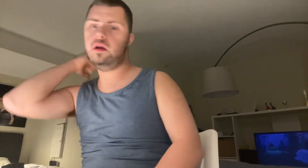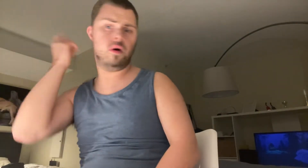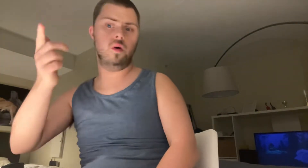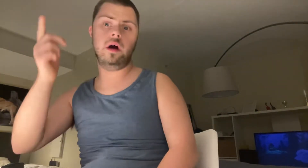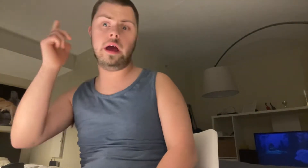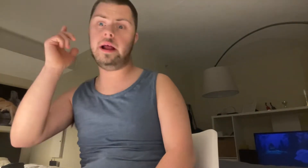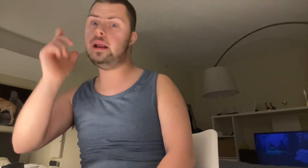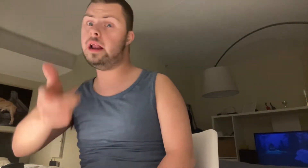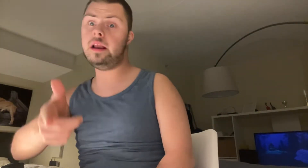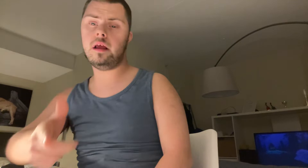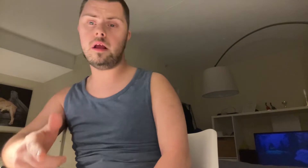Jo,